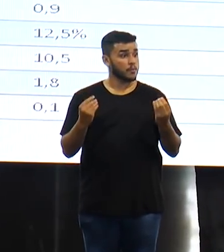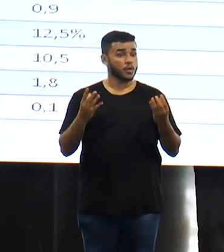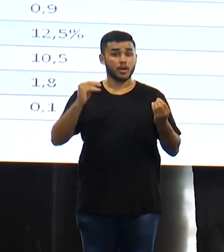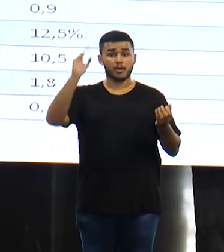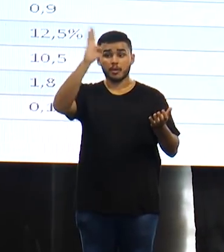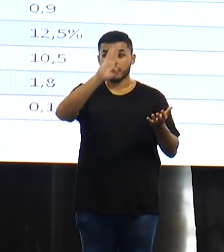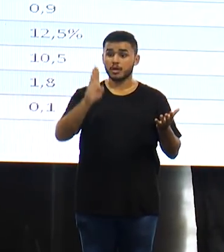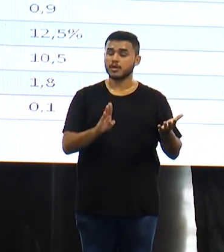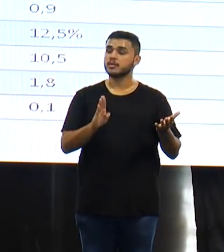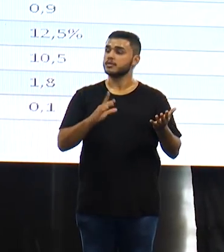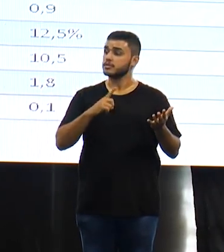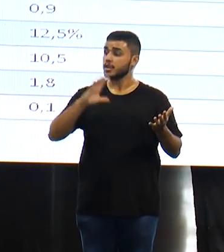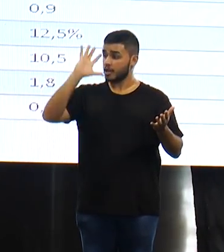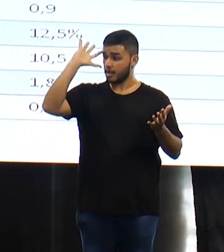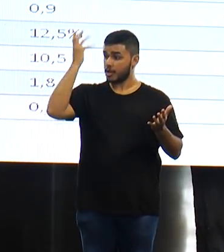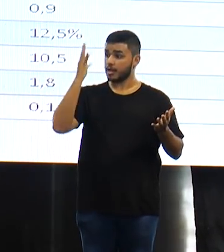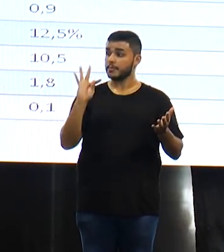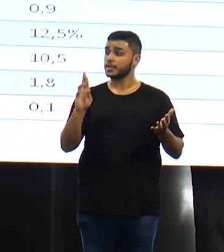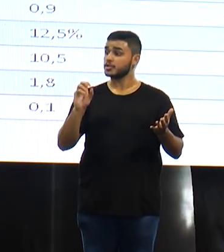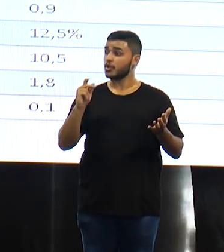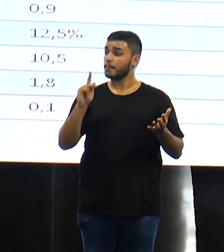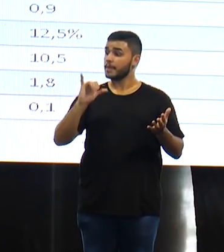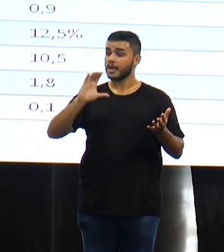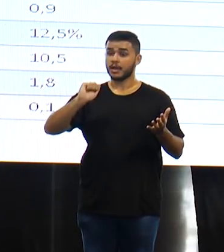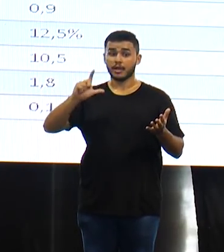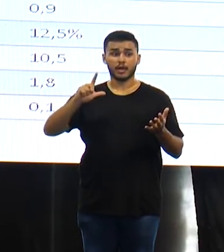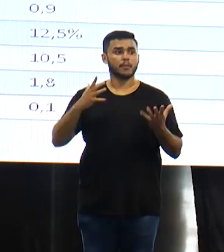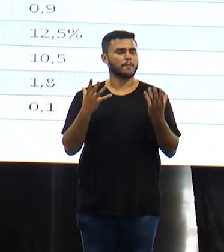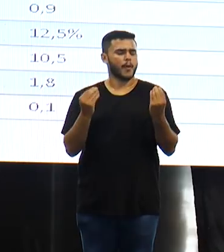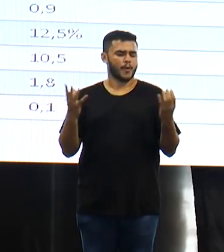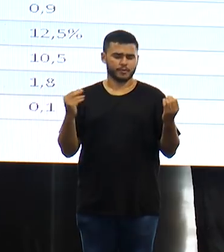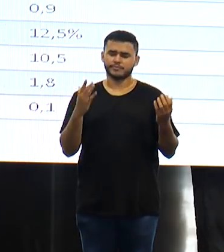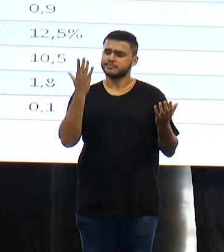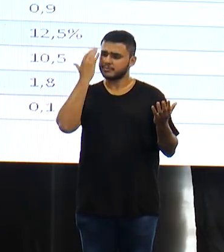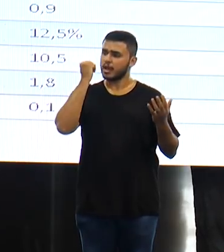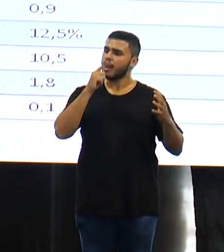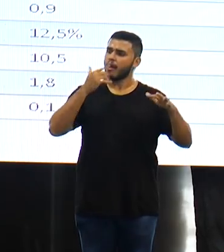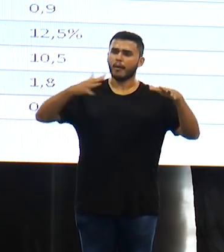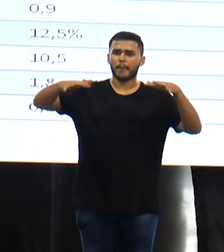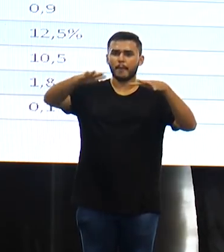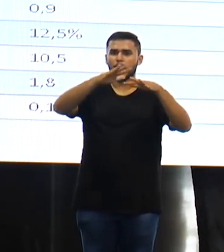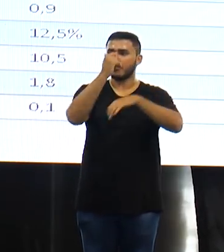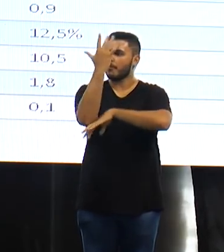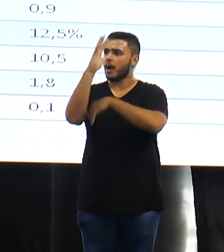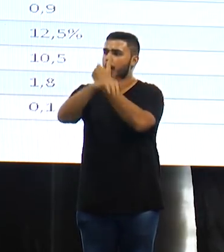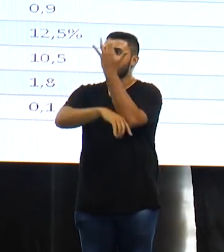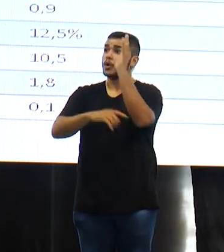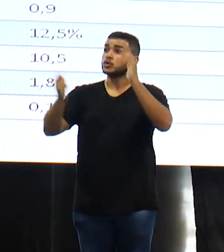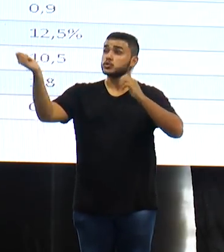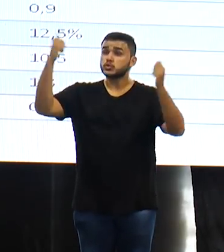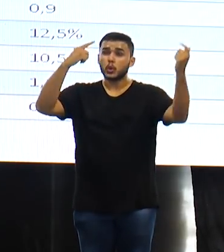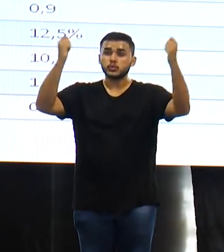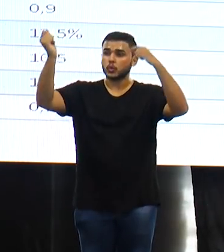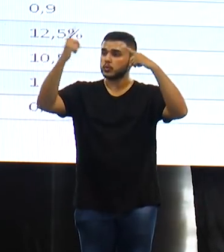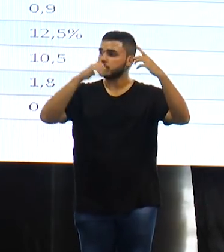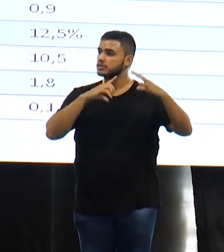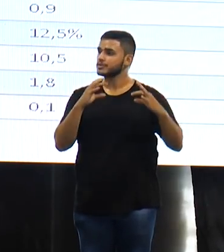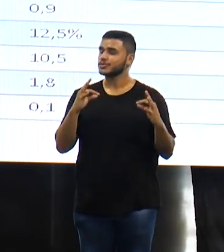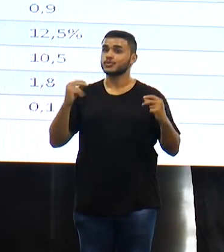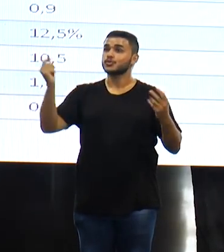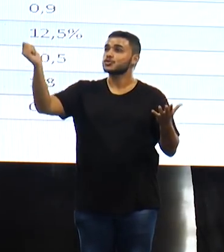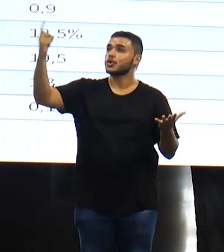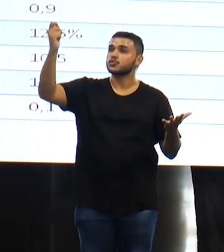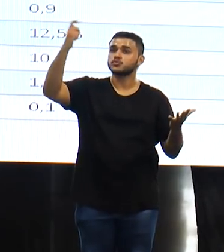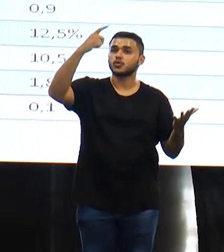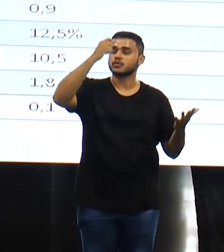país tropical do planeta. Nós temos uma grande incidência solar